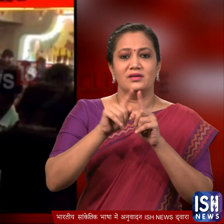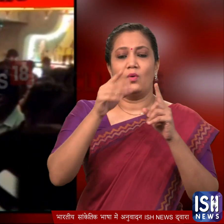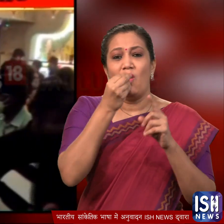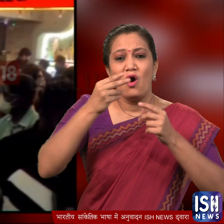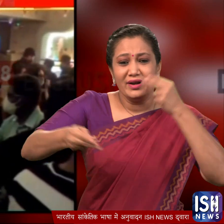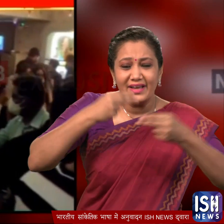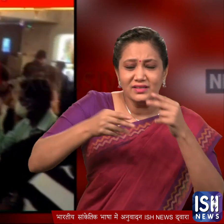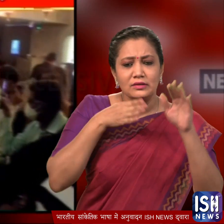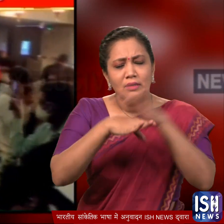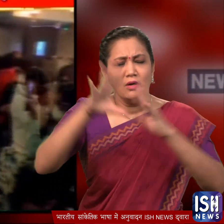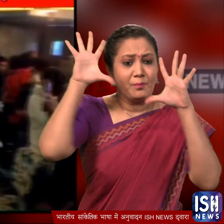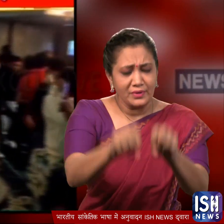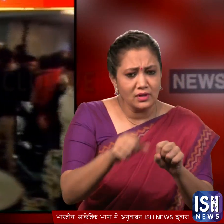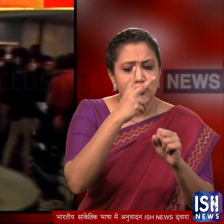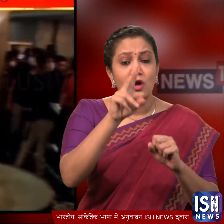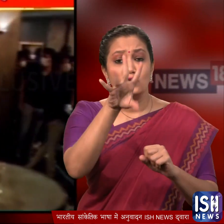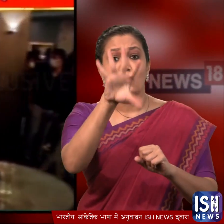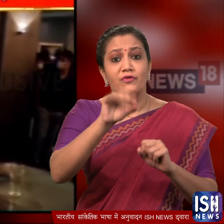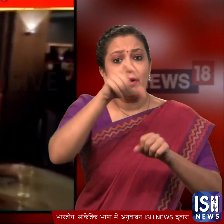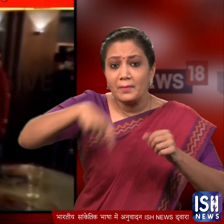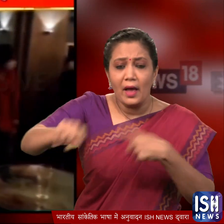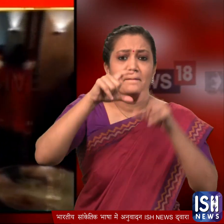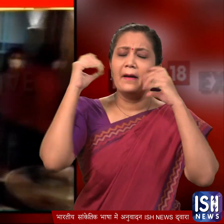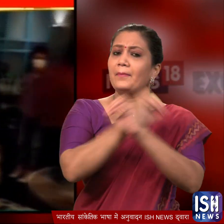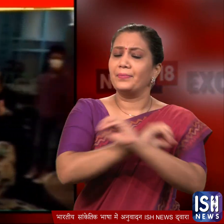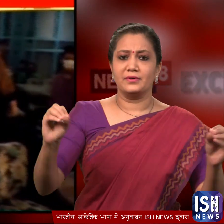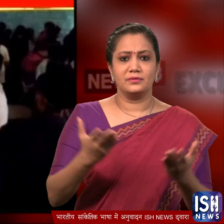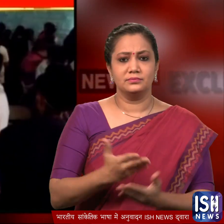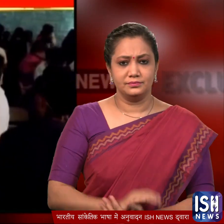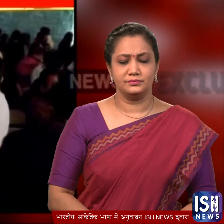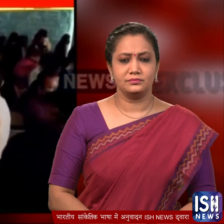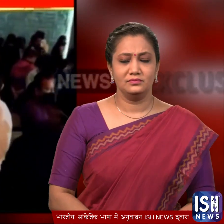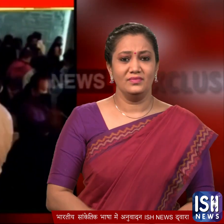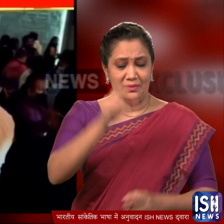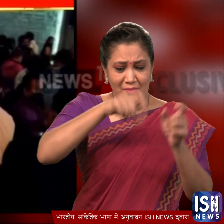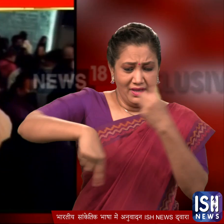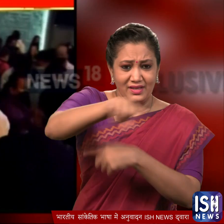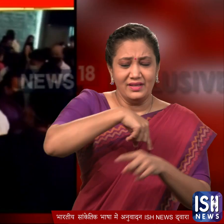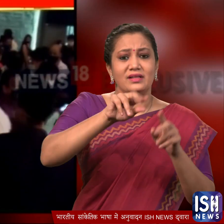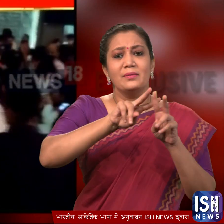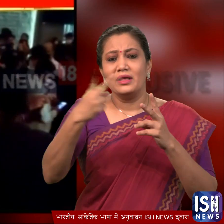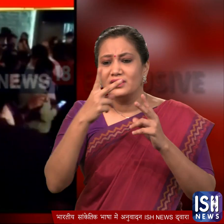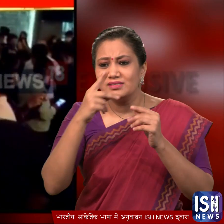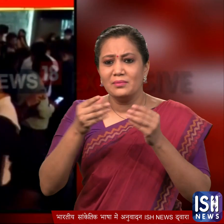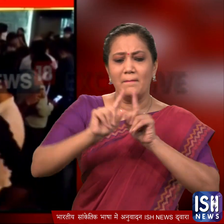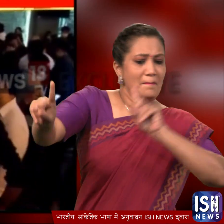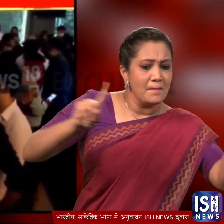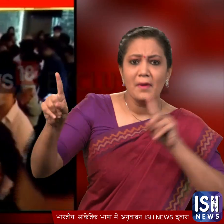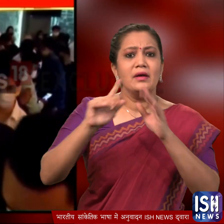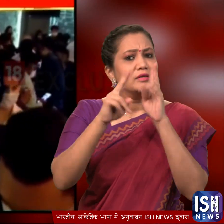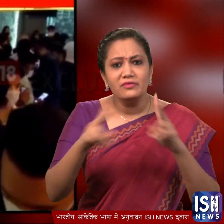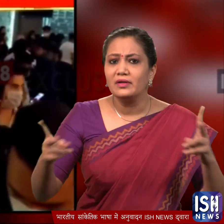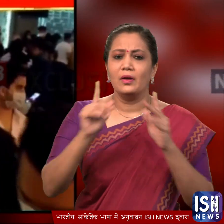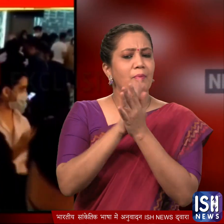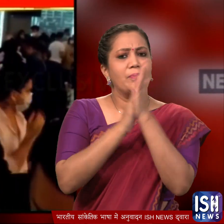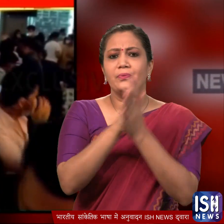एक रेस्टोरेंट में छापेमारी की गई, जहां करीब 250 लोग बिना मास्क के पकड़े गए। आरोप है कि उन लोगों ने वहां एक दूसरे से तय दूरी बनाए रखने